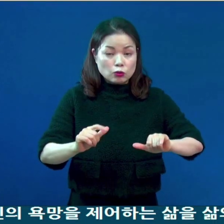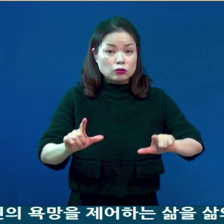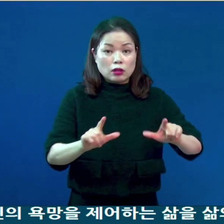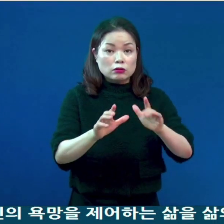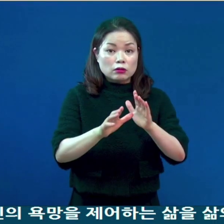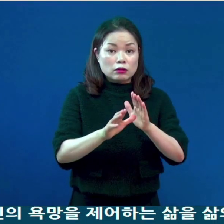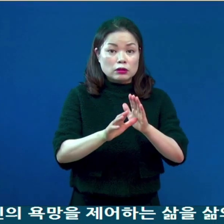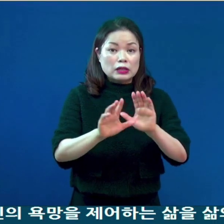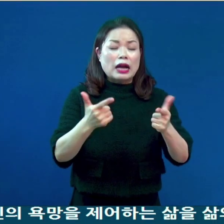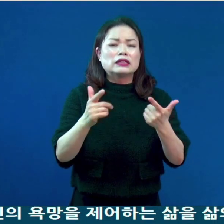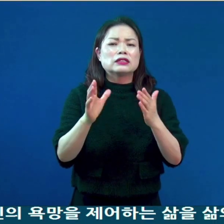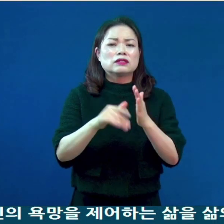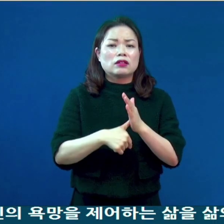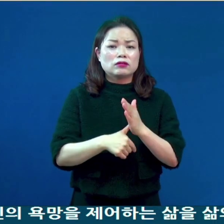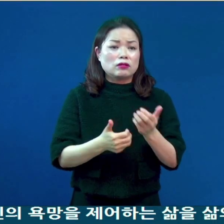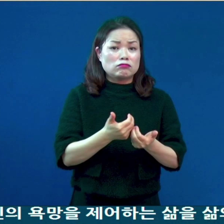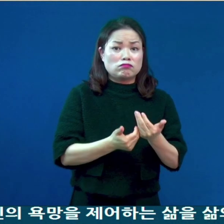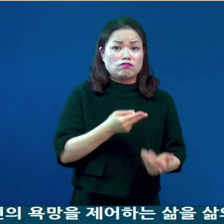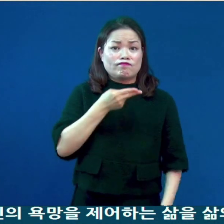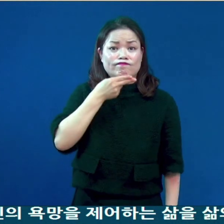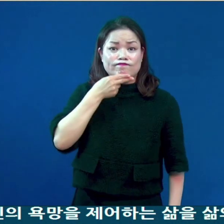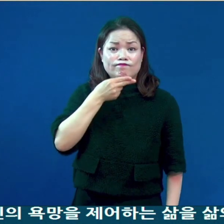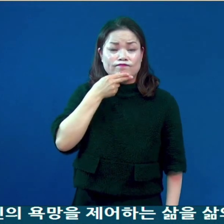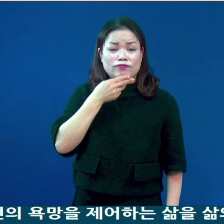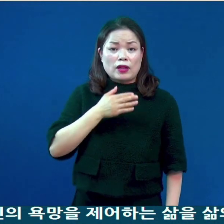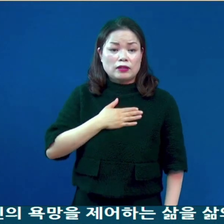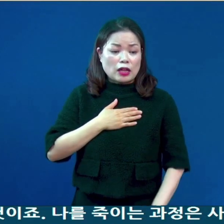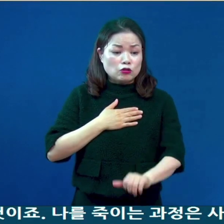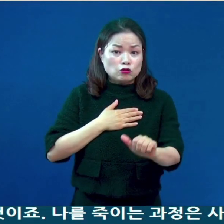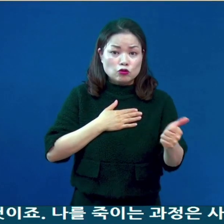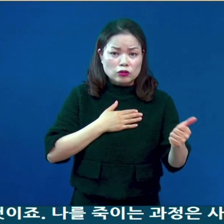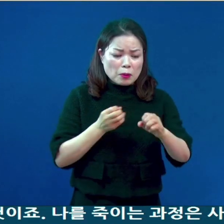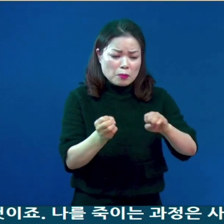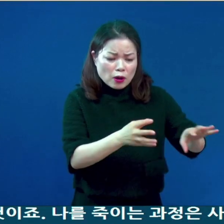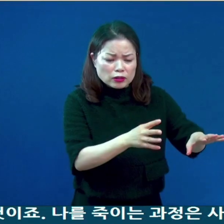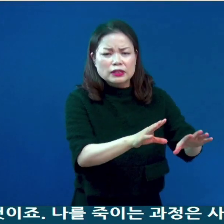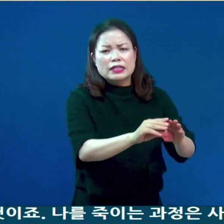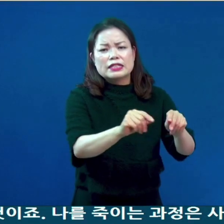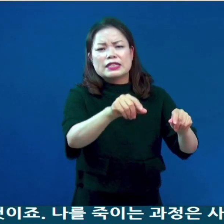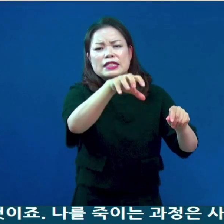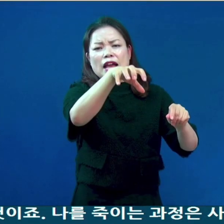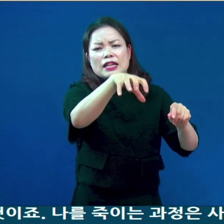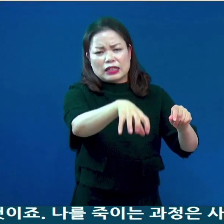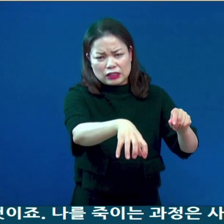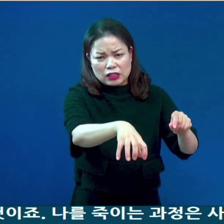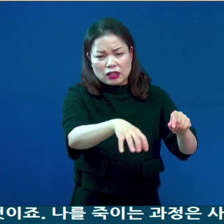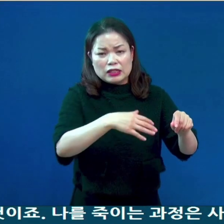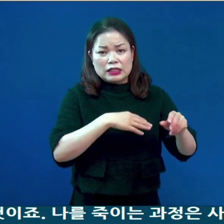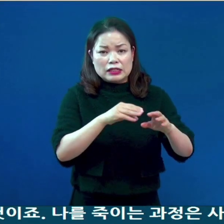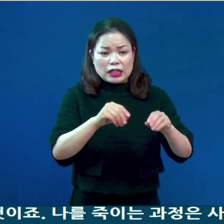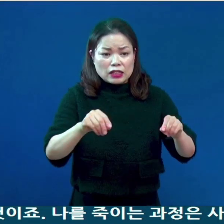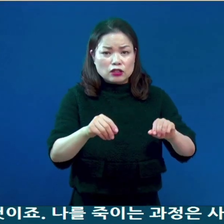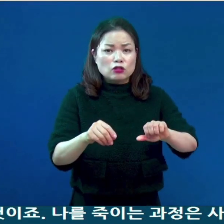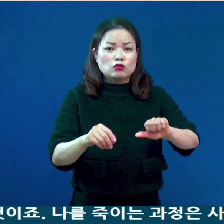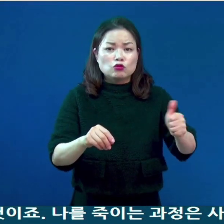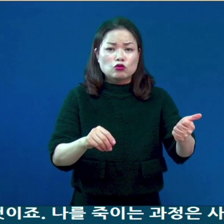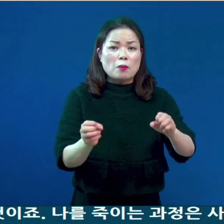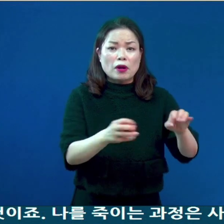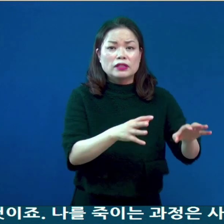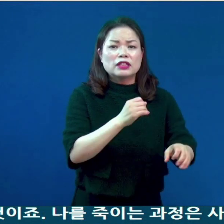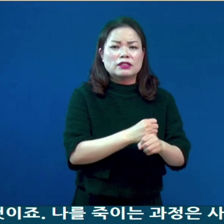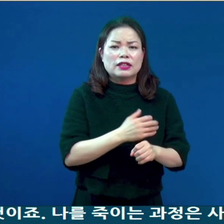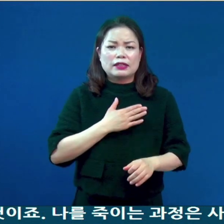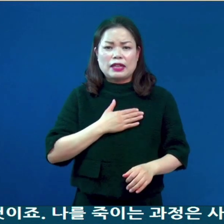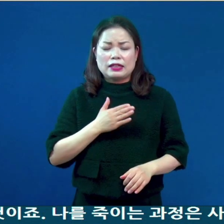없습니다. 뭐 부대끼는 게 없어요. 나를 죽인다는 것은 이 땅에서, 이 땅에 떨어져서 죽는다는 것은